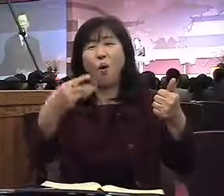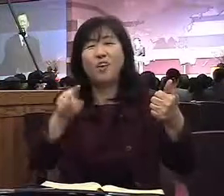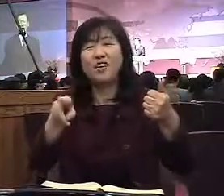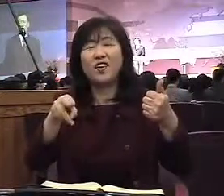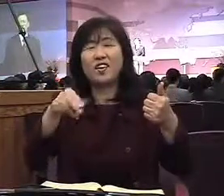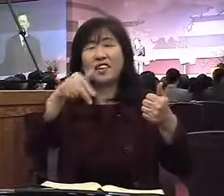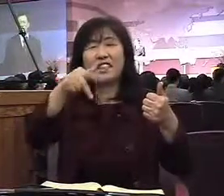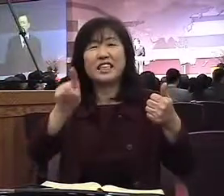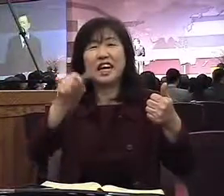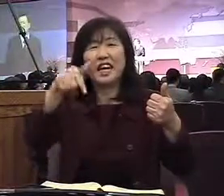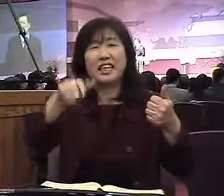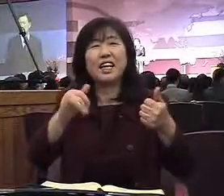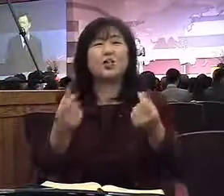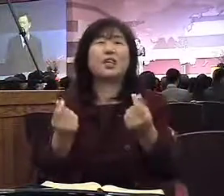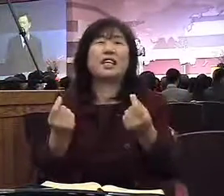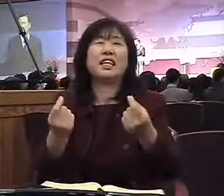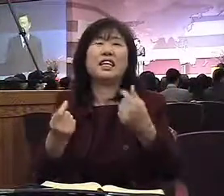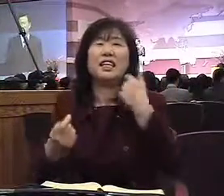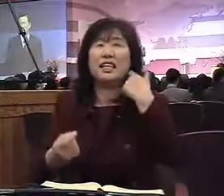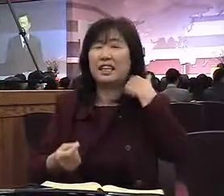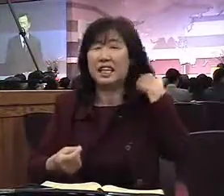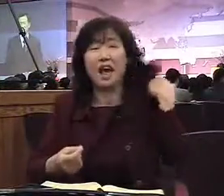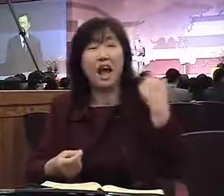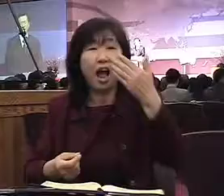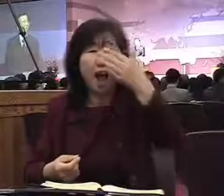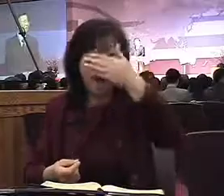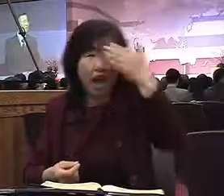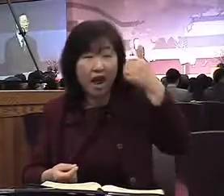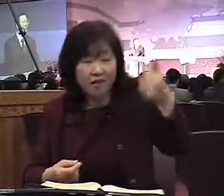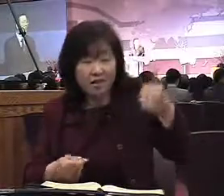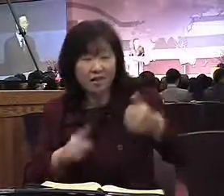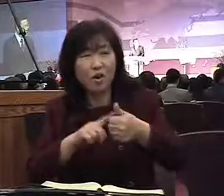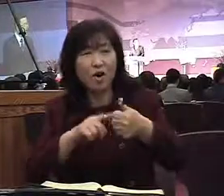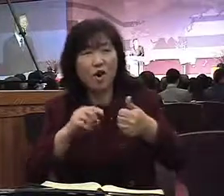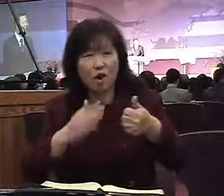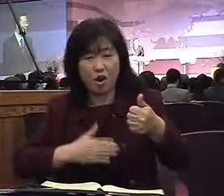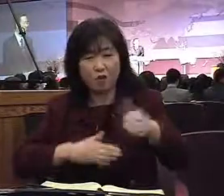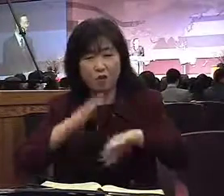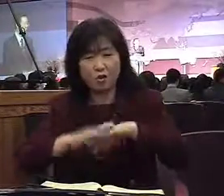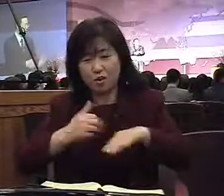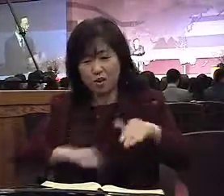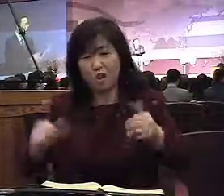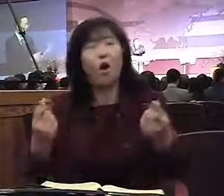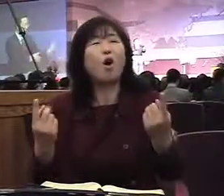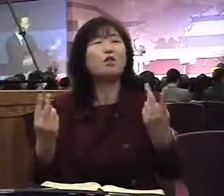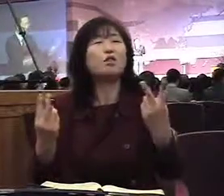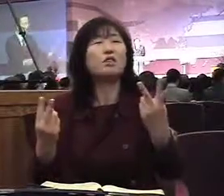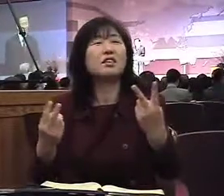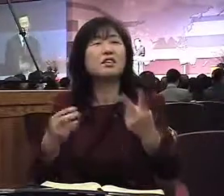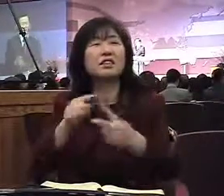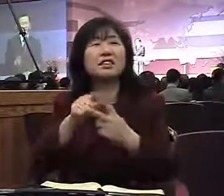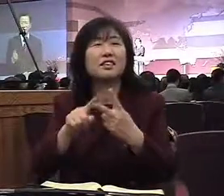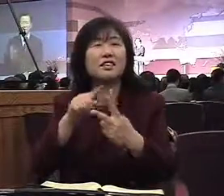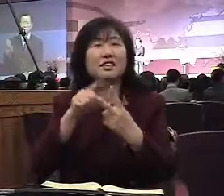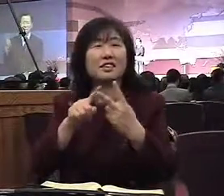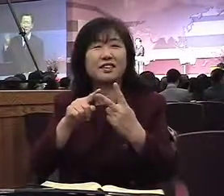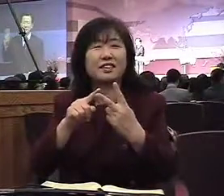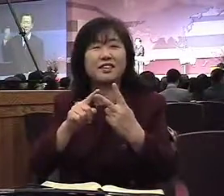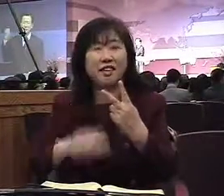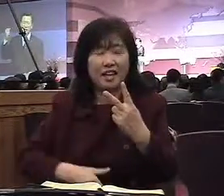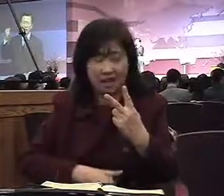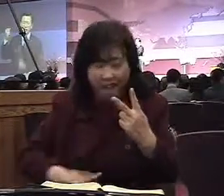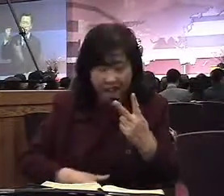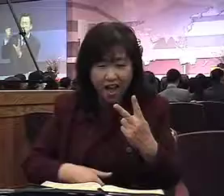되게. 여러분 같으면 어떻게 했어요? 여러분이 할아버지라. 이 할아버지는요 바른 결단을 내렸어요. 왜? 망치를